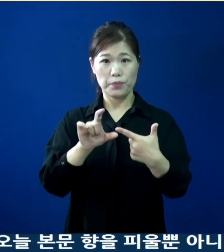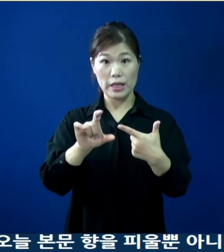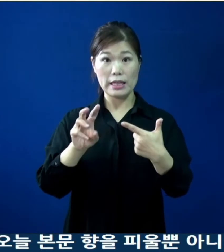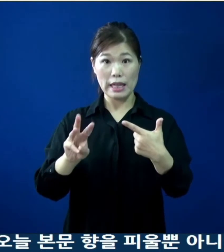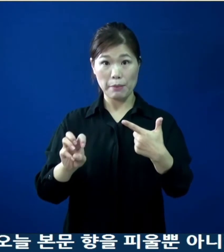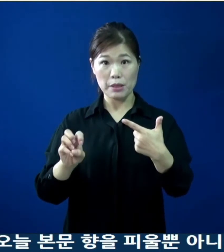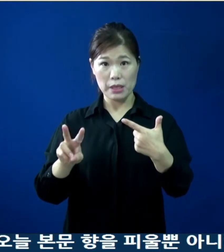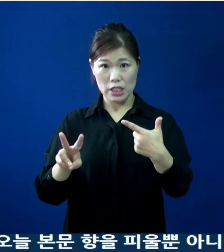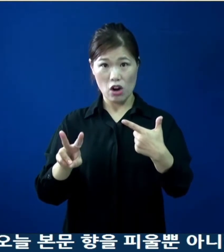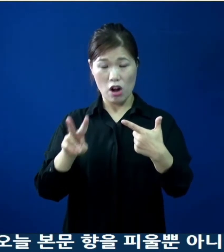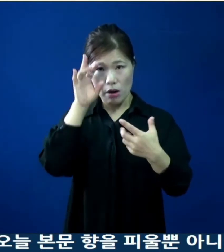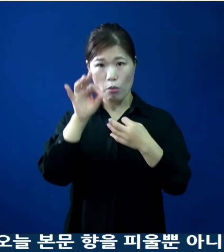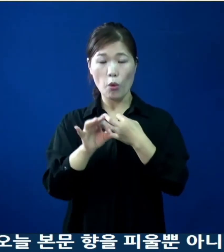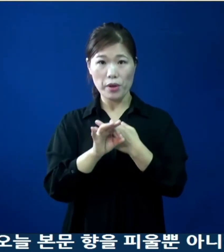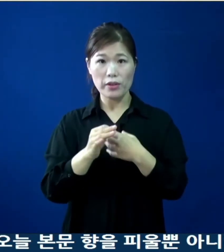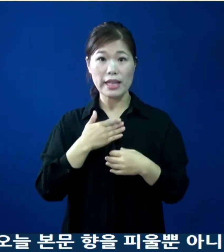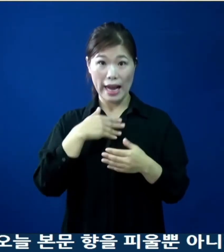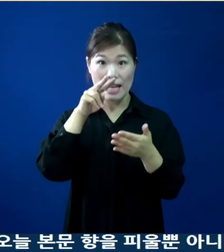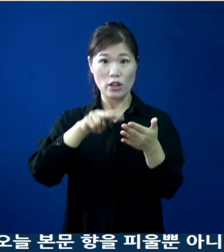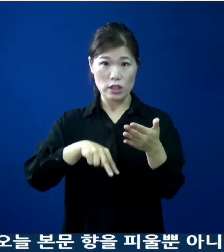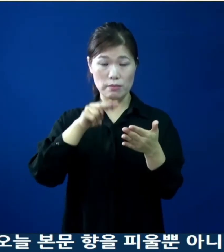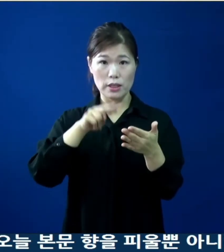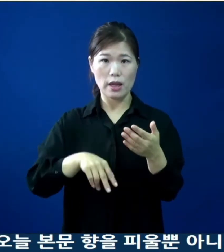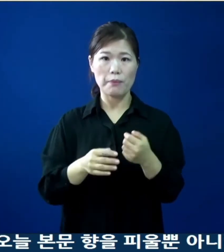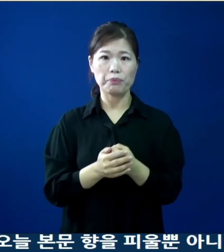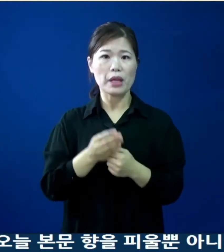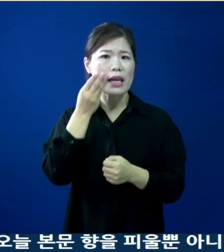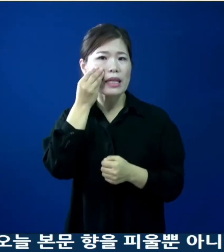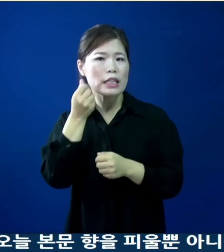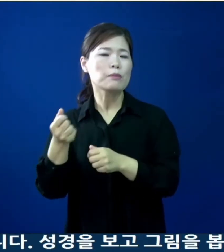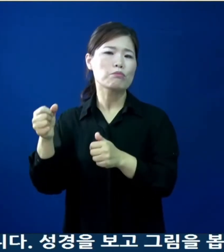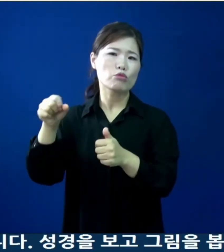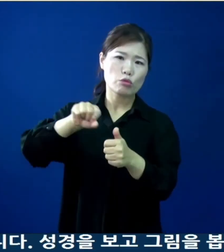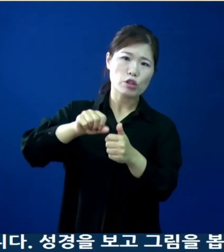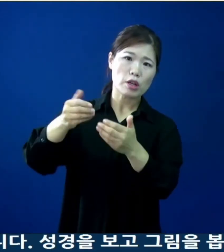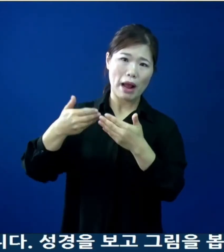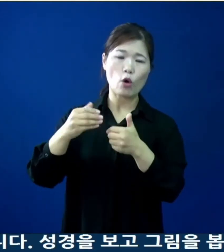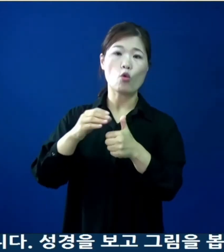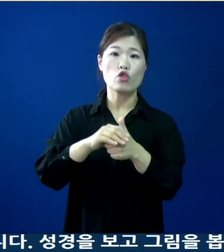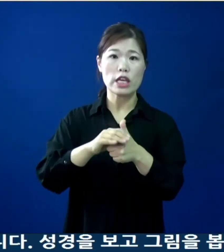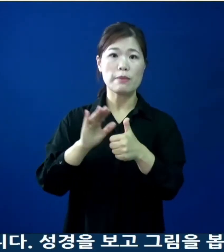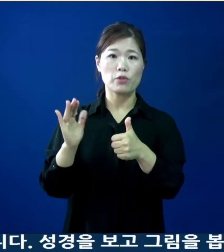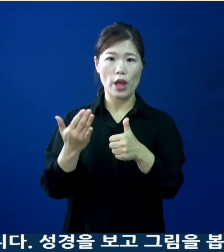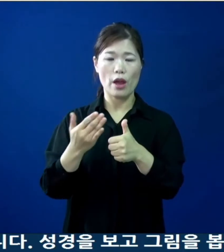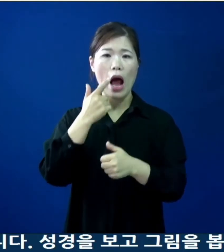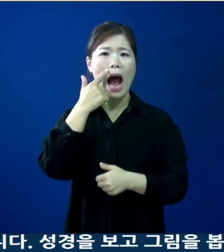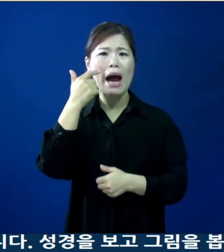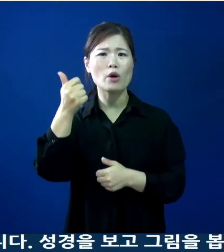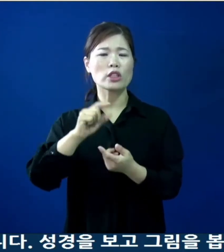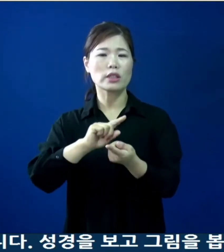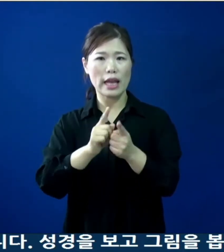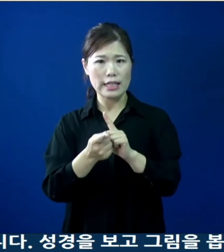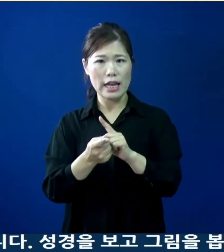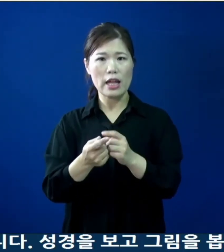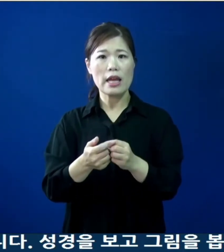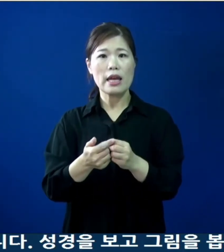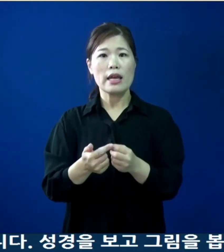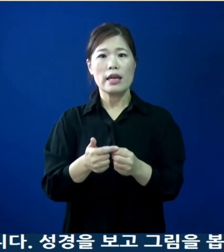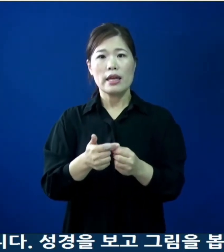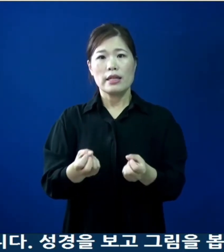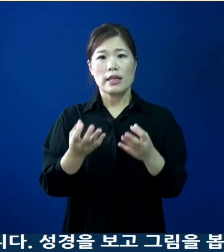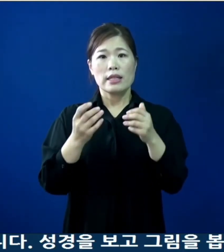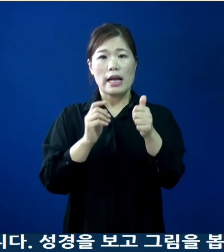32절 제가 앞부분 읽습니다. 기름 부음을 받고 위임되어 자기의 아버지를 대신하여 제사장의 직분을